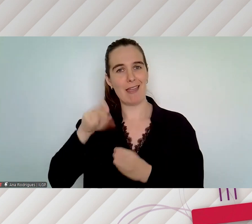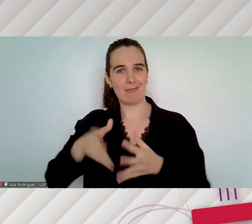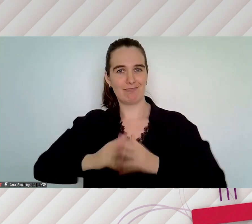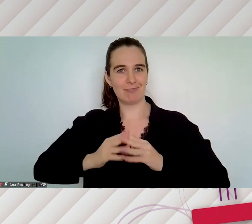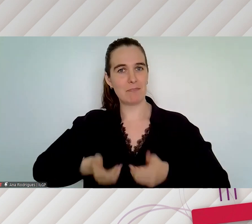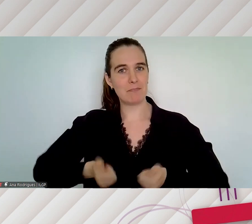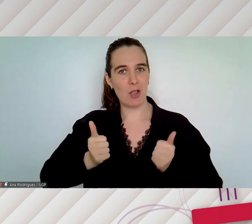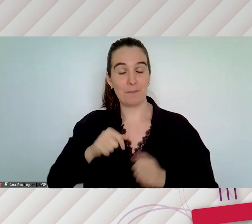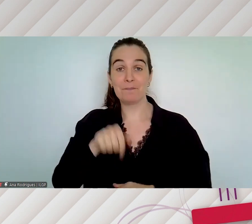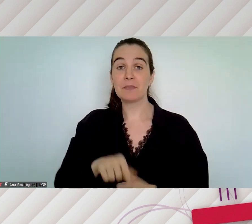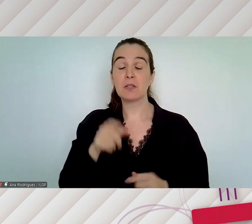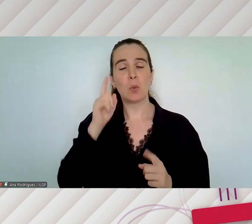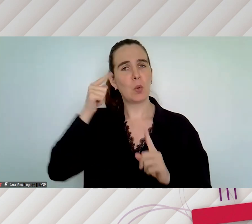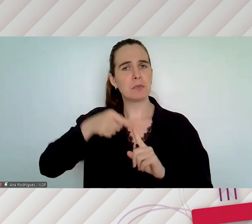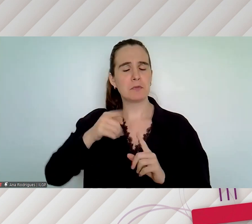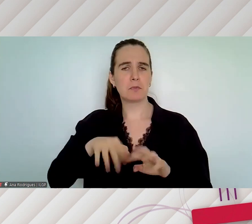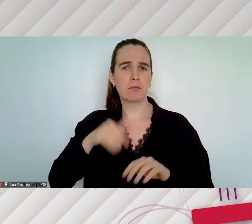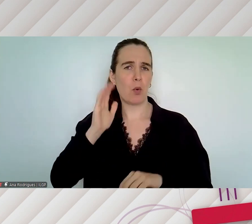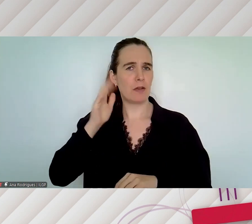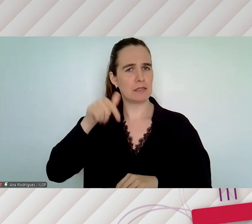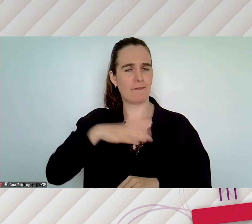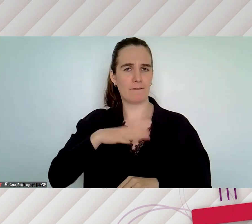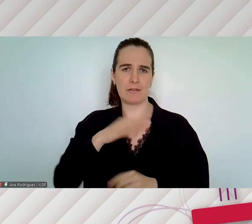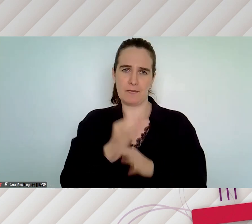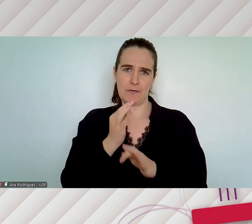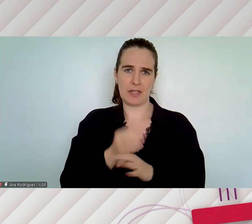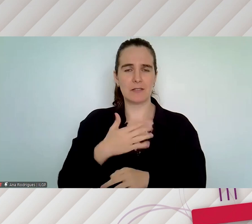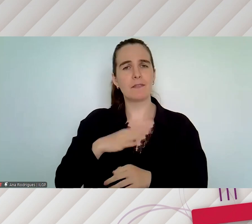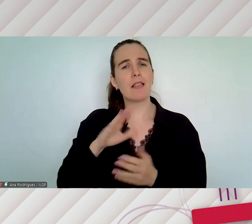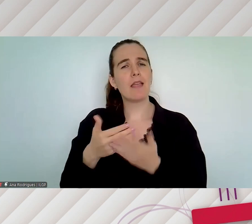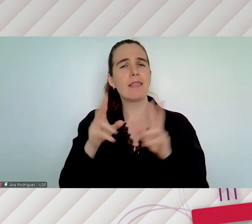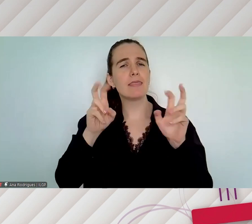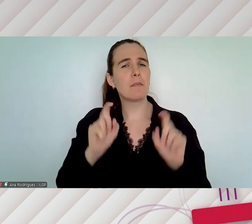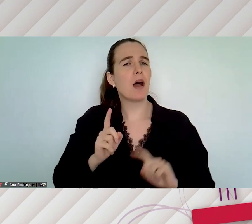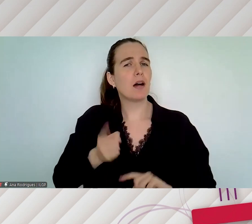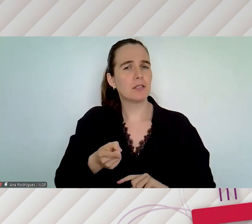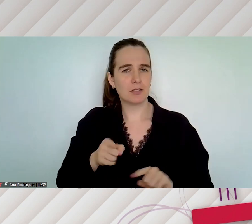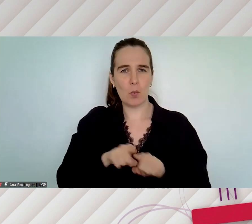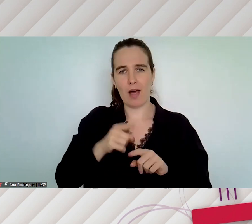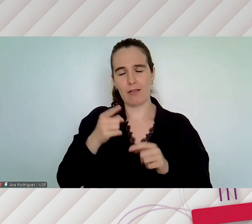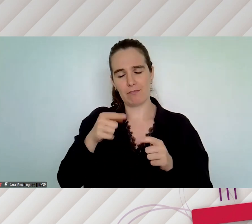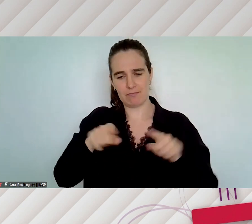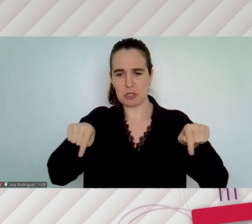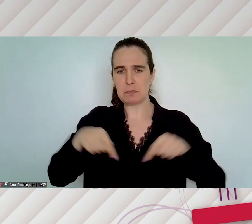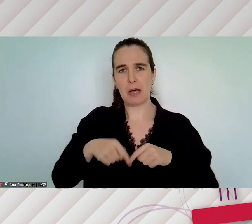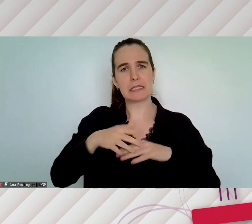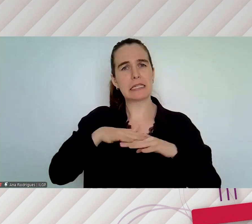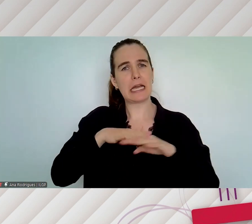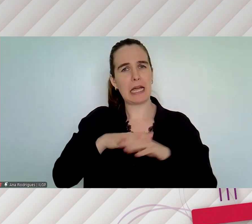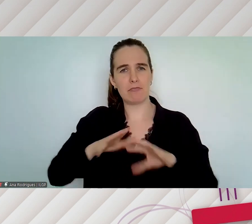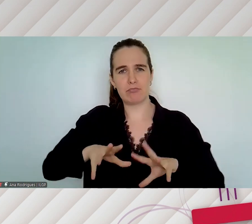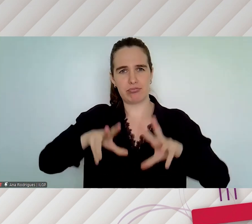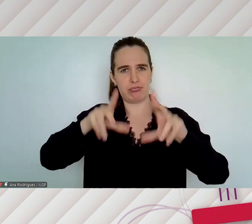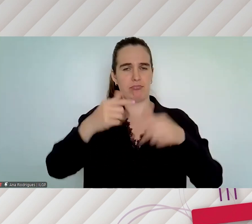webinar comemorativo, escolhemos como mote Construir em Rede na Praça do Conhecimento. O INA, que foi palácio, fez-se